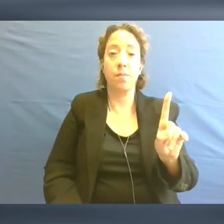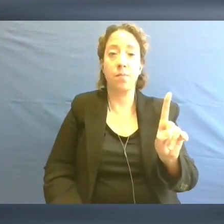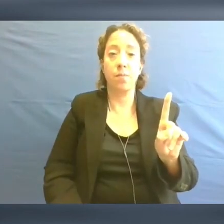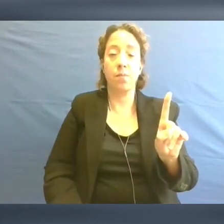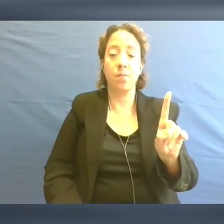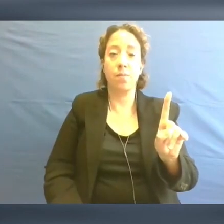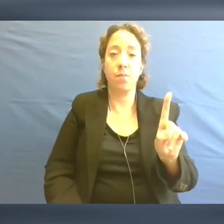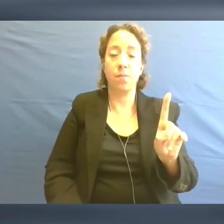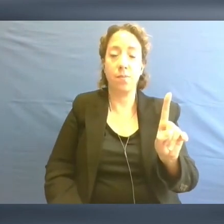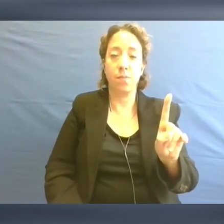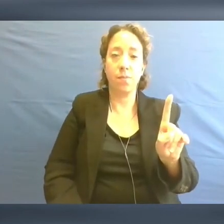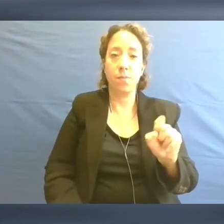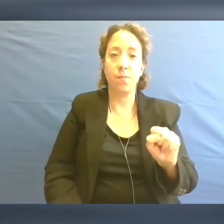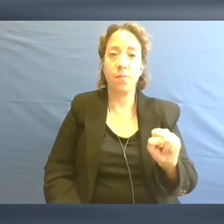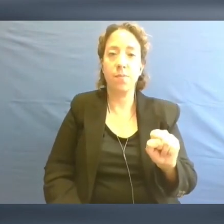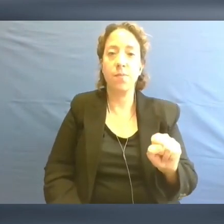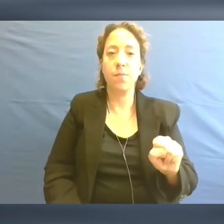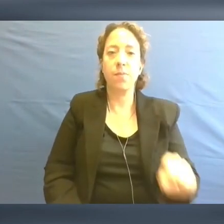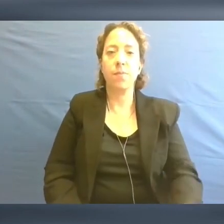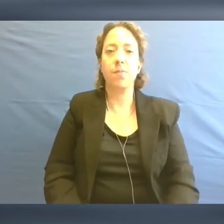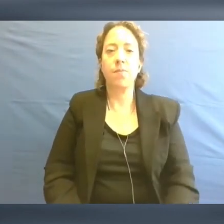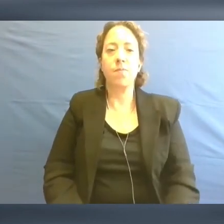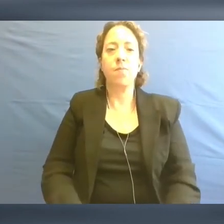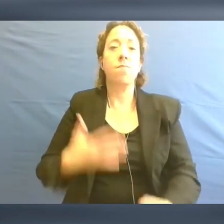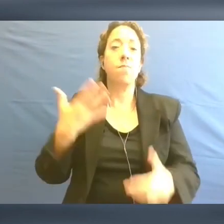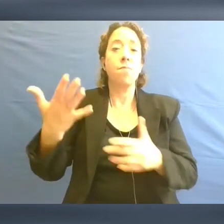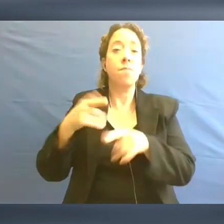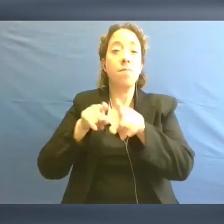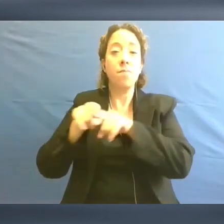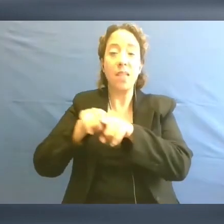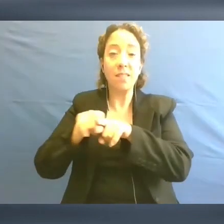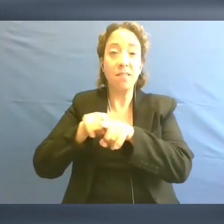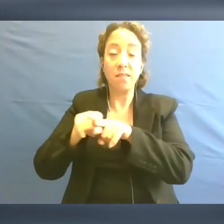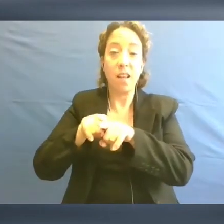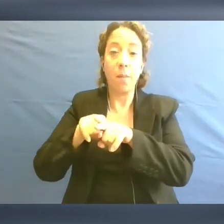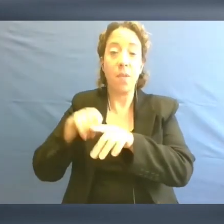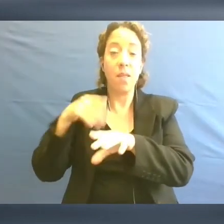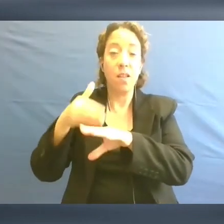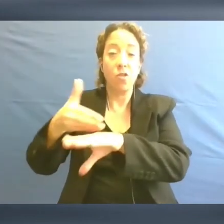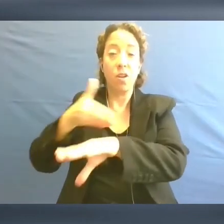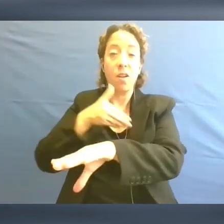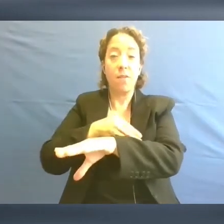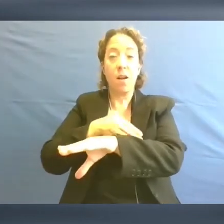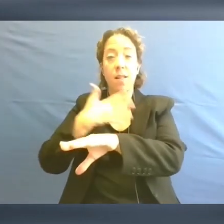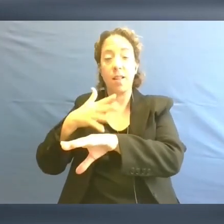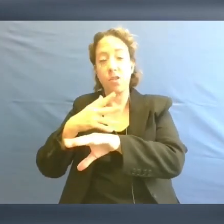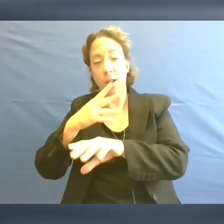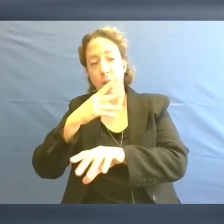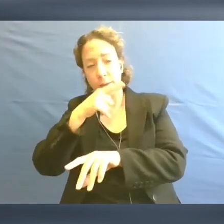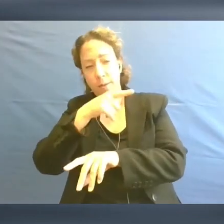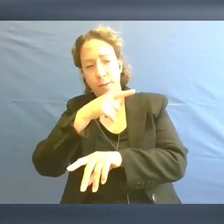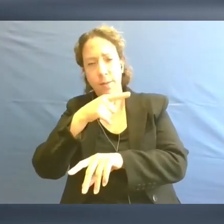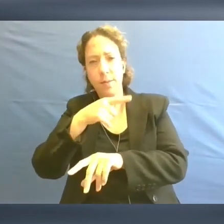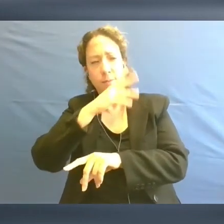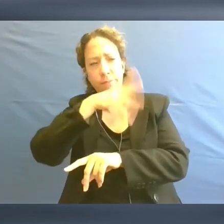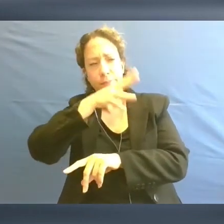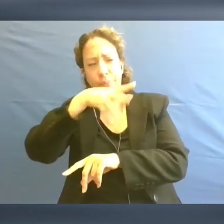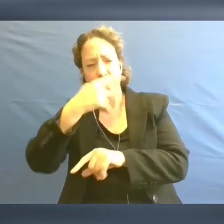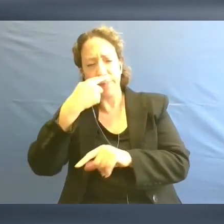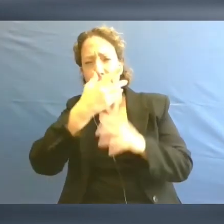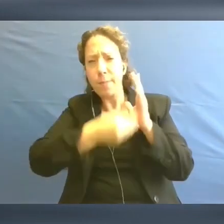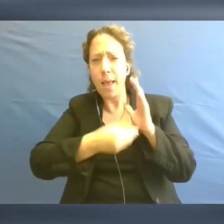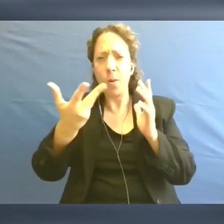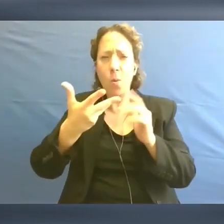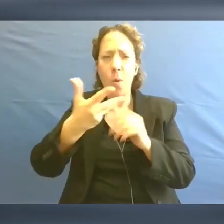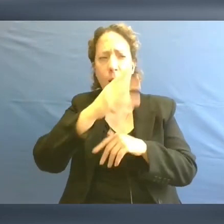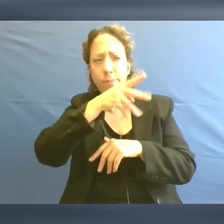l'adaptivity. C'est des systèmes qui, en amont, vont analyser les manques de tout à chacun et vont